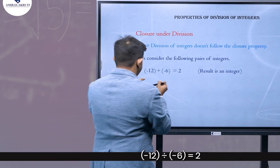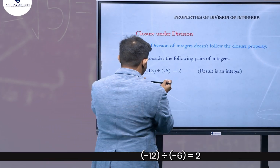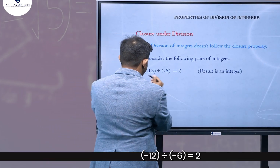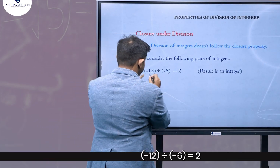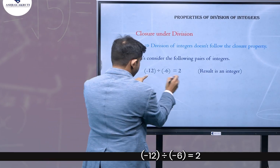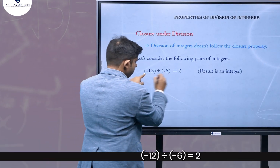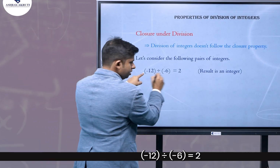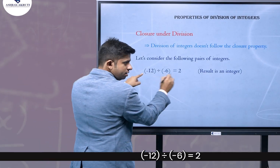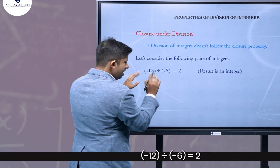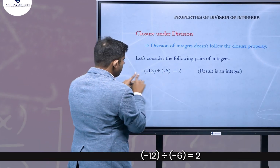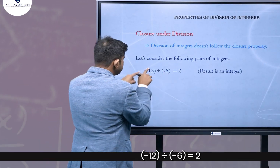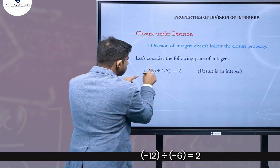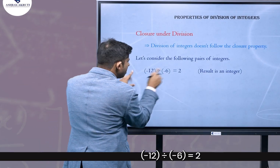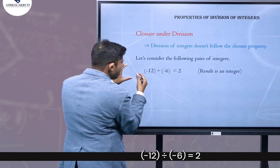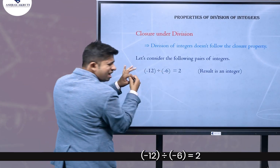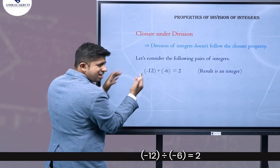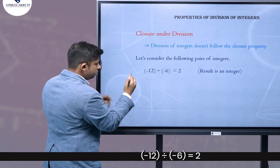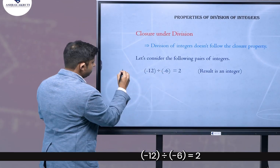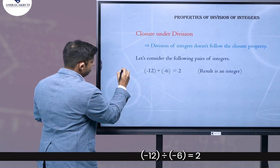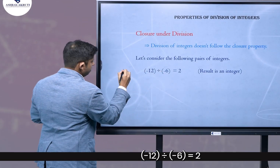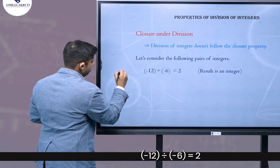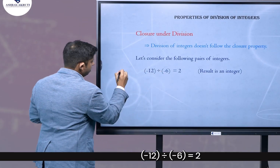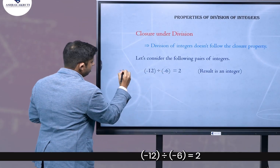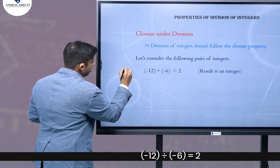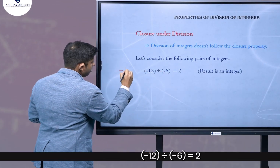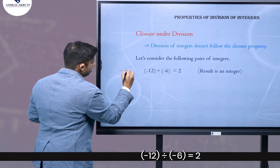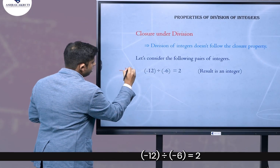-12 डिवाइड बाय -6 इक्वल्स टू 2.